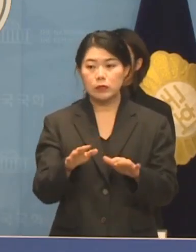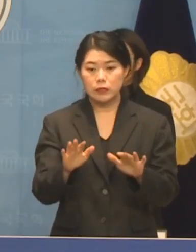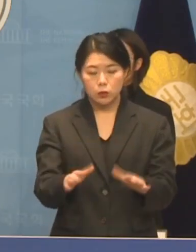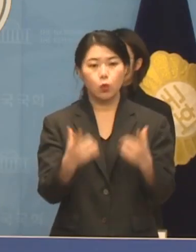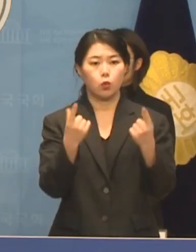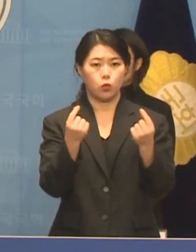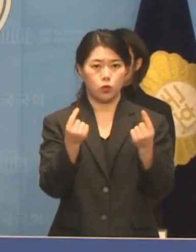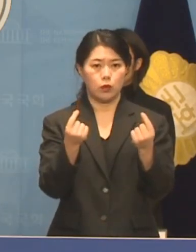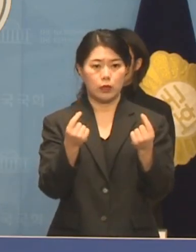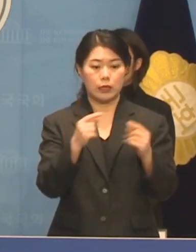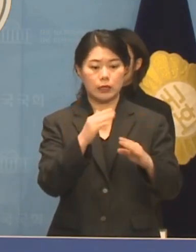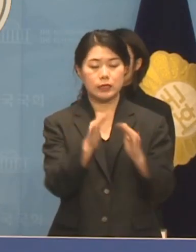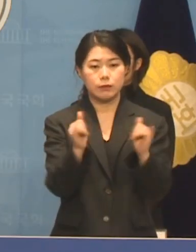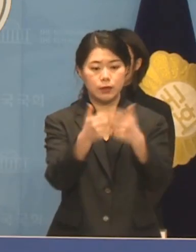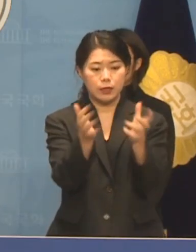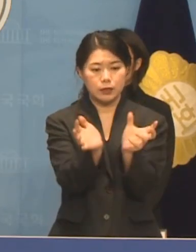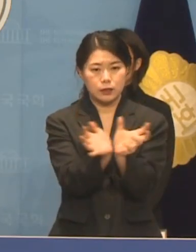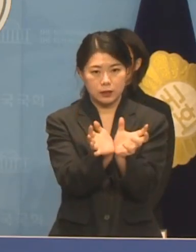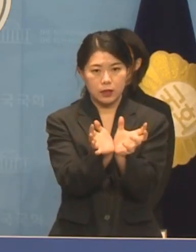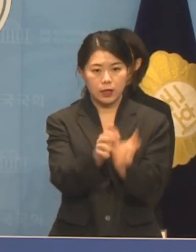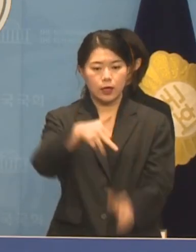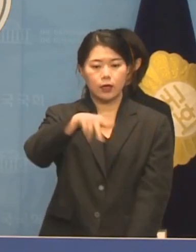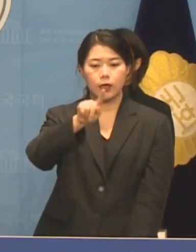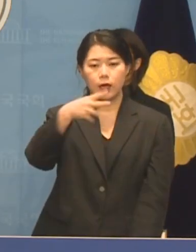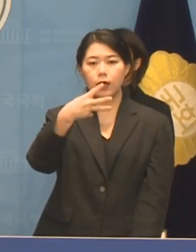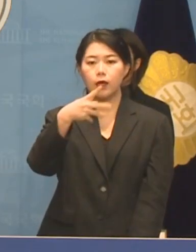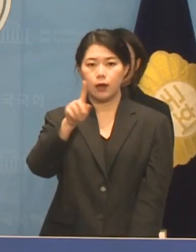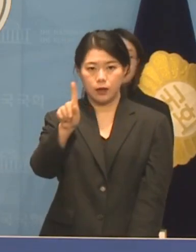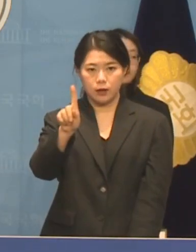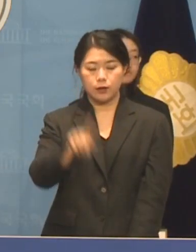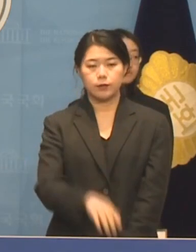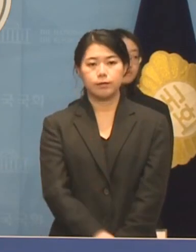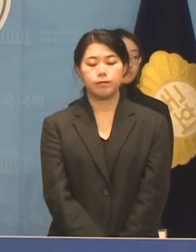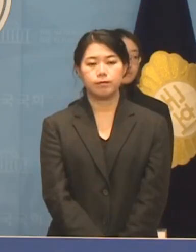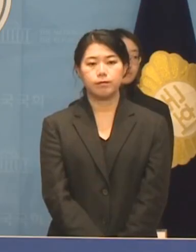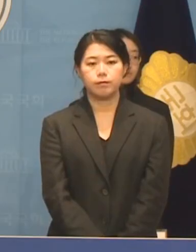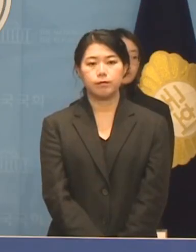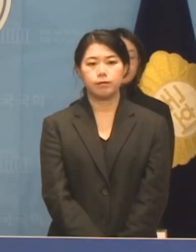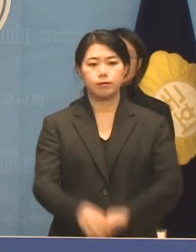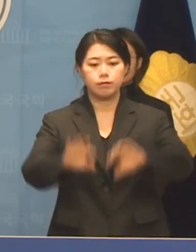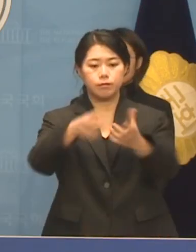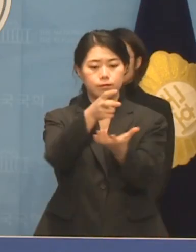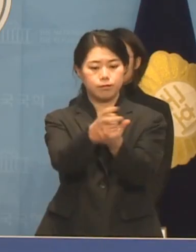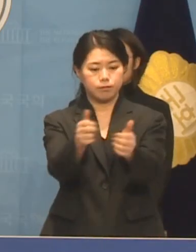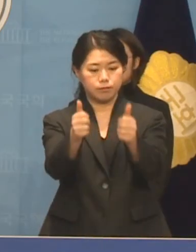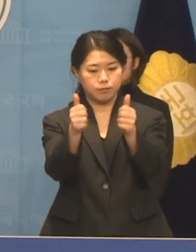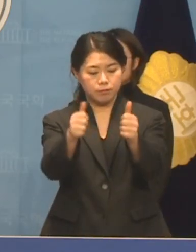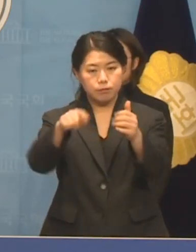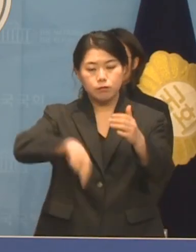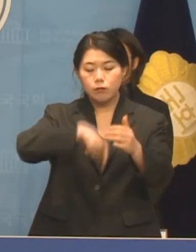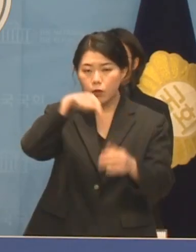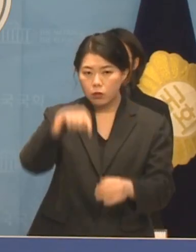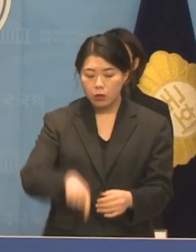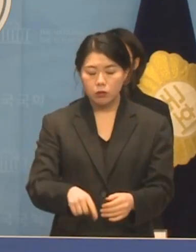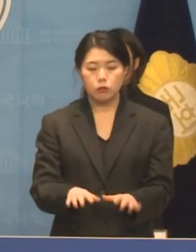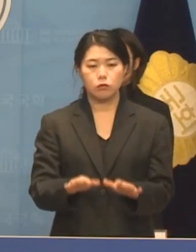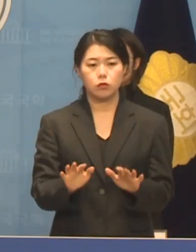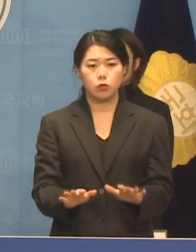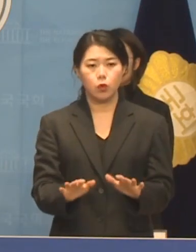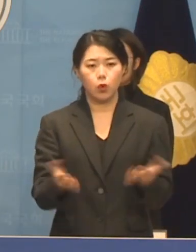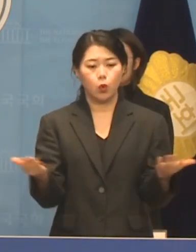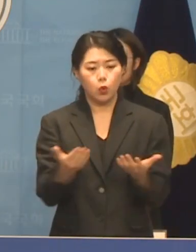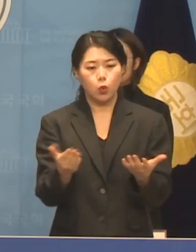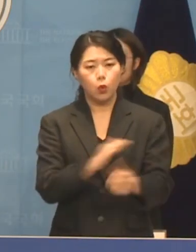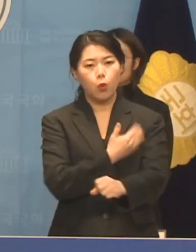있는 시민단체 동물권 행동 카라에서 헌법상 노동 3권을 둘러싼 여러 가지